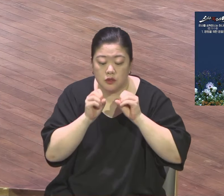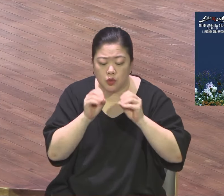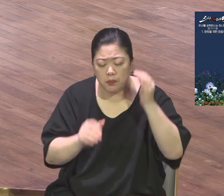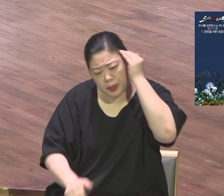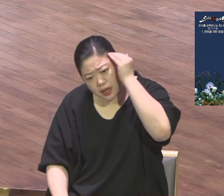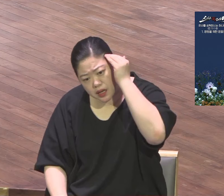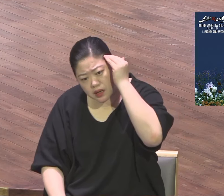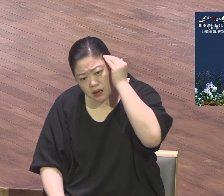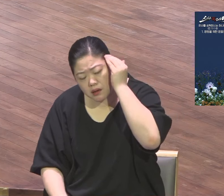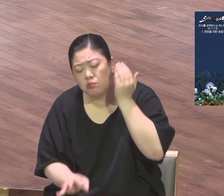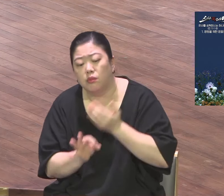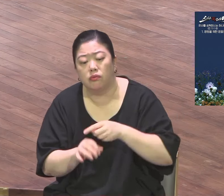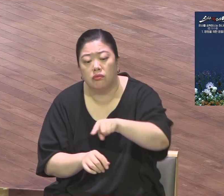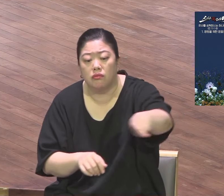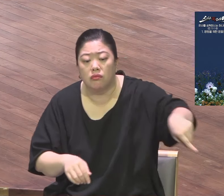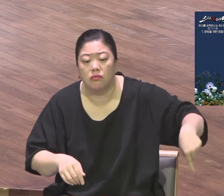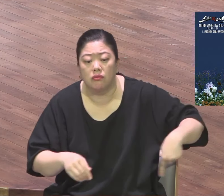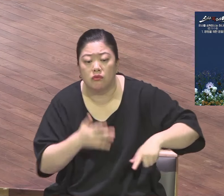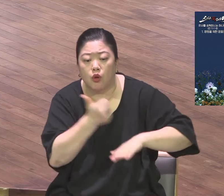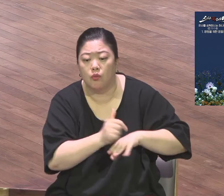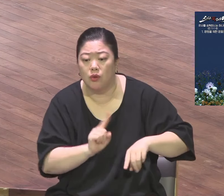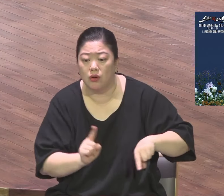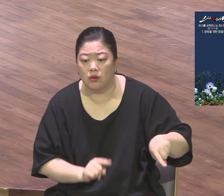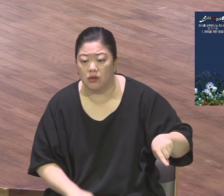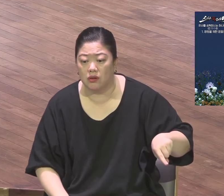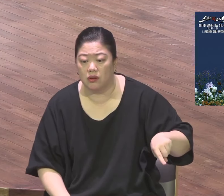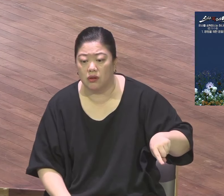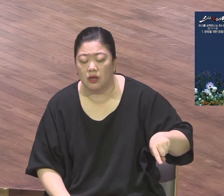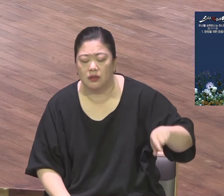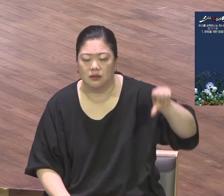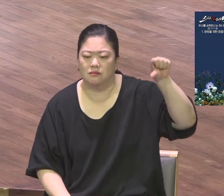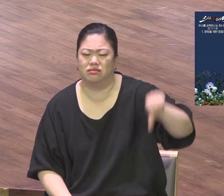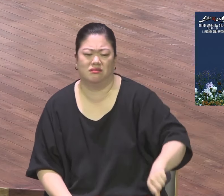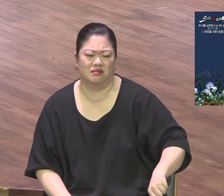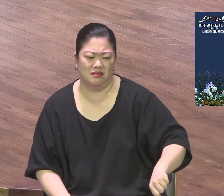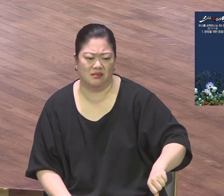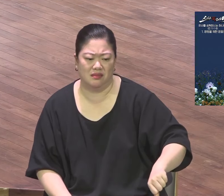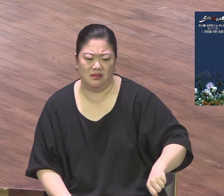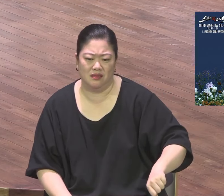저는 그걸 많이 봤어요. 유대 격언에 보면요.